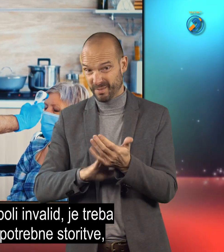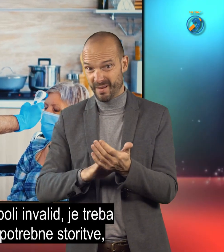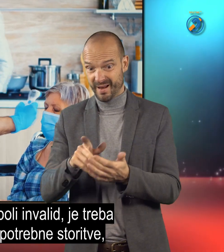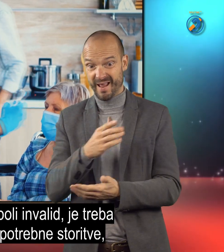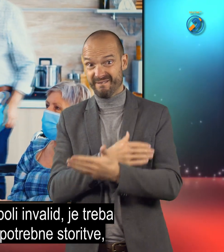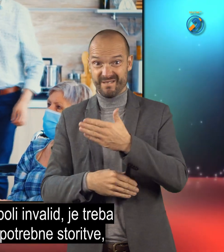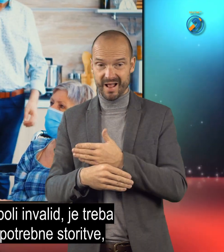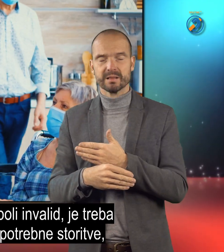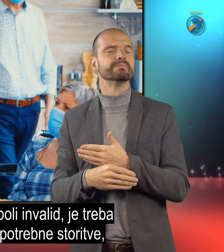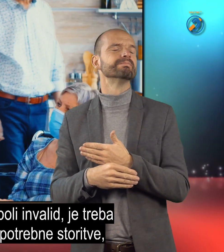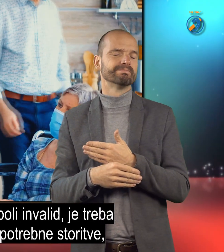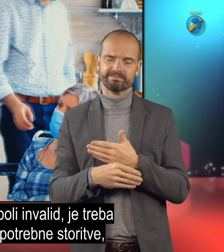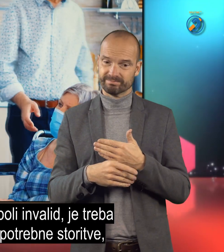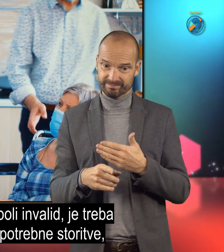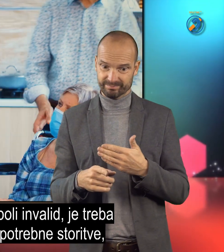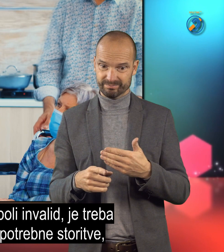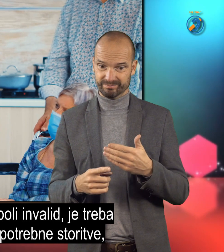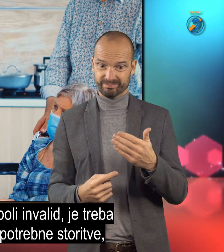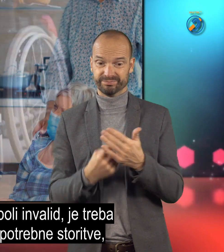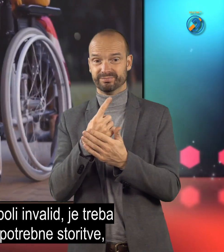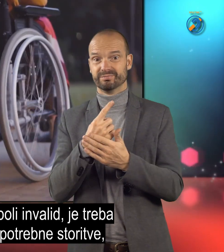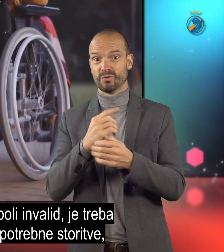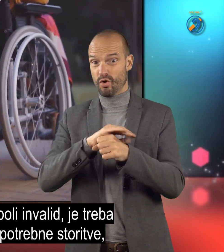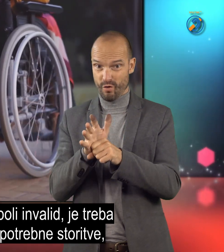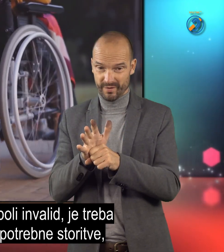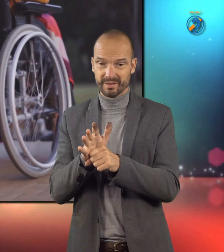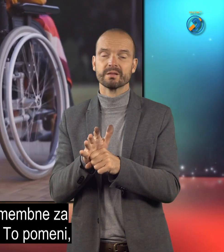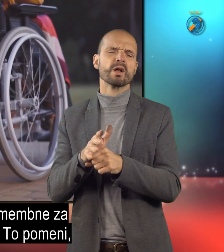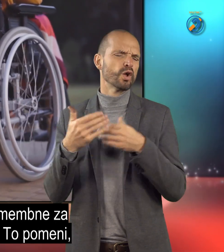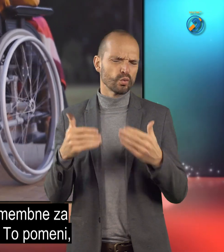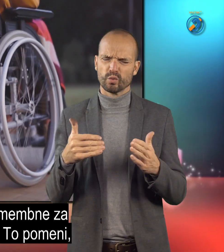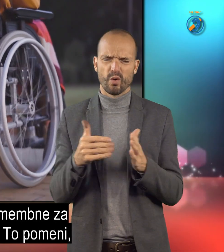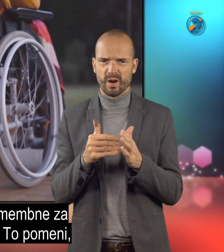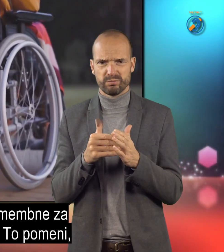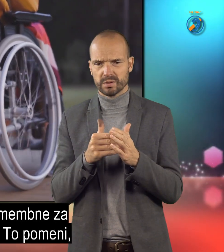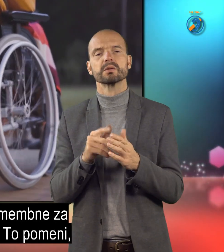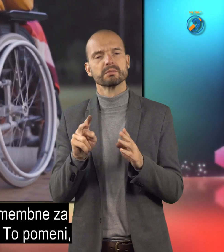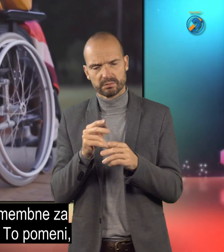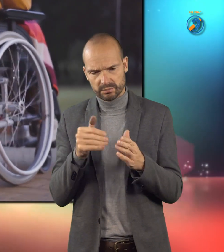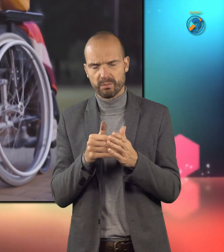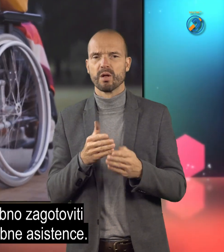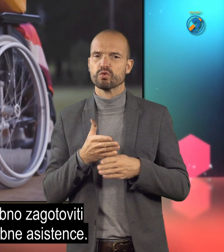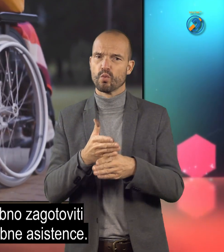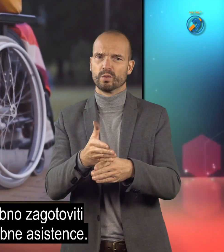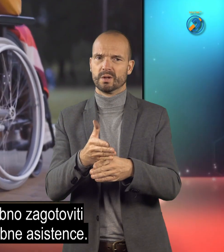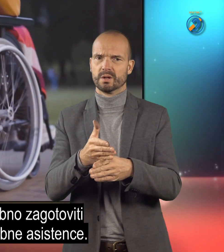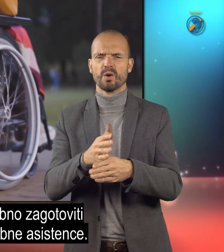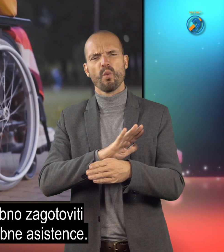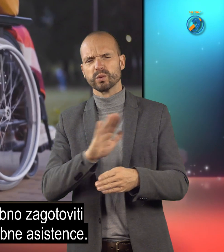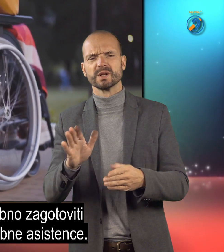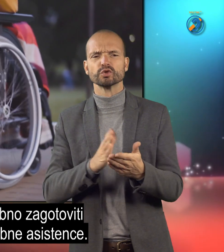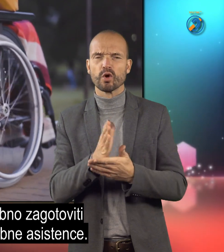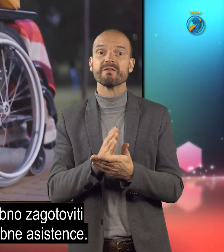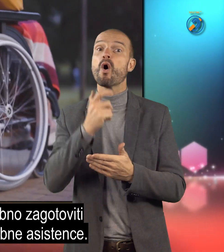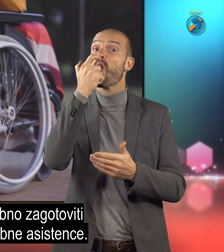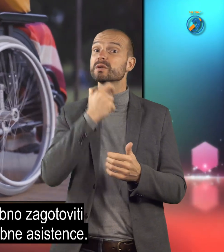da zboli invalid, seveda mu treba zagotoviti vse tiste nujne storitve, ki jih potrebuje za življenje. To pomeni seveda, da je potrebno zagotoviti tiste